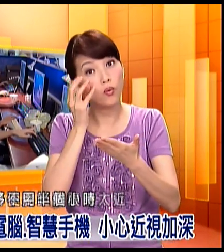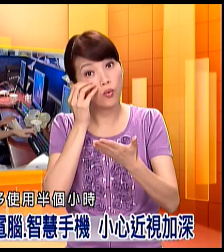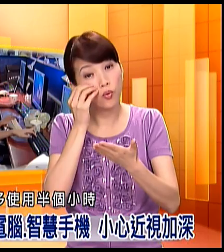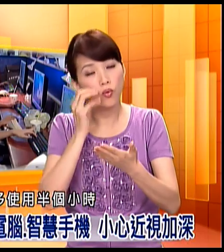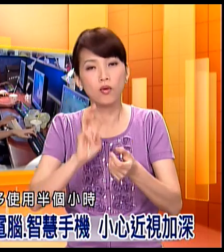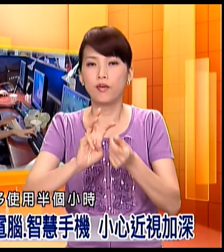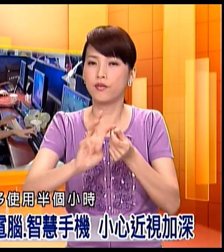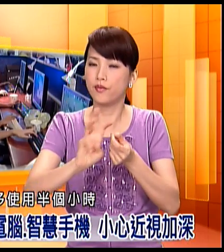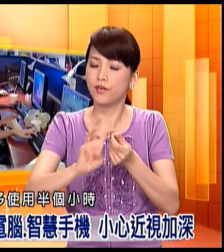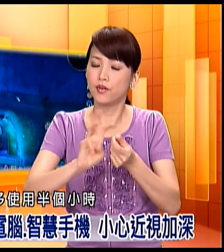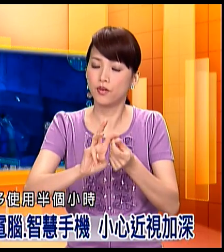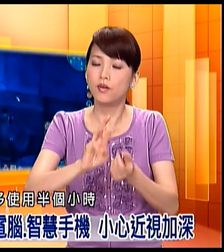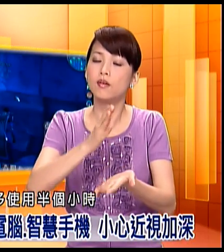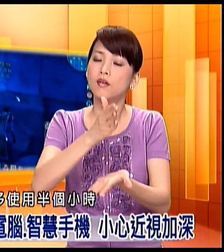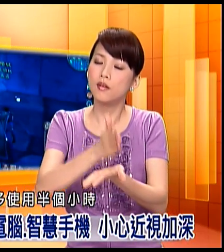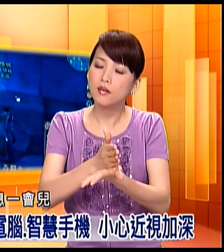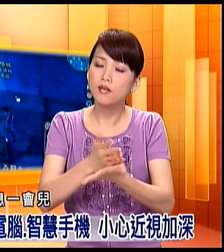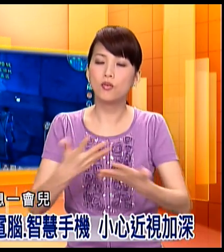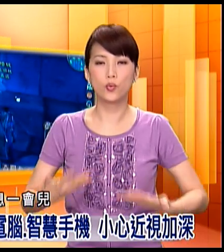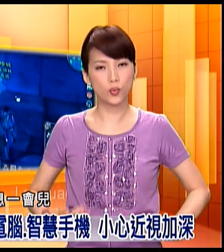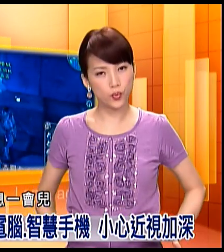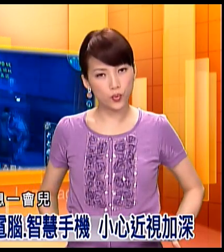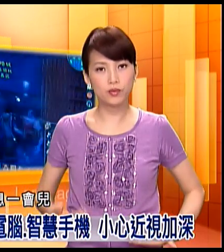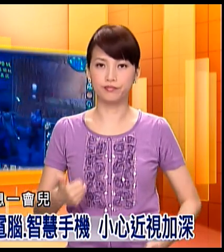且最多使用半小时就要休息一会儿。